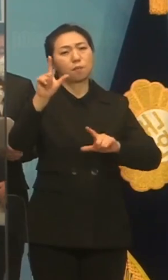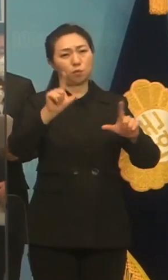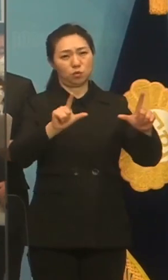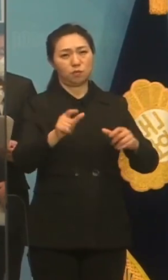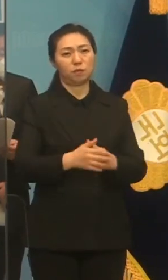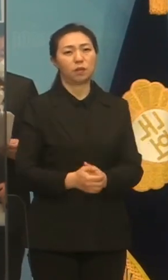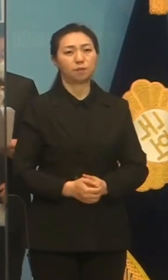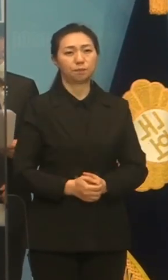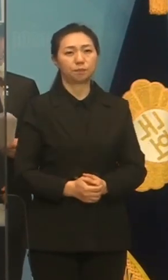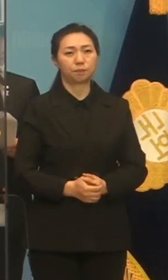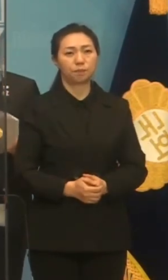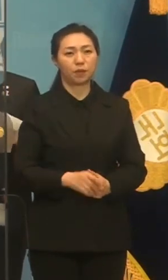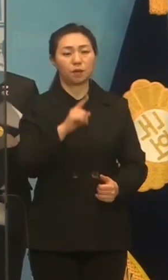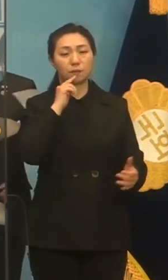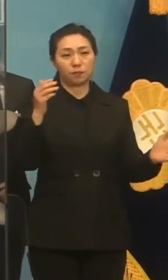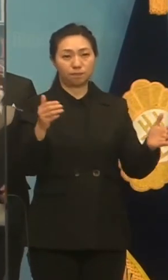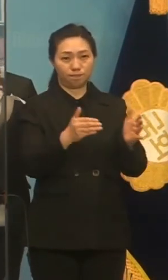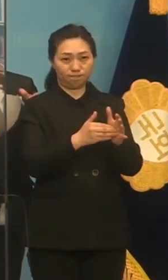dr